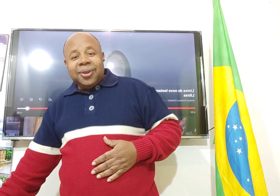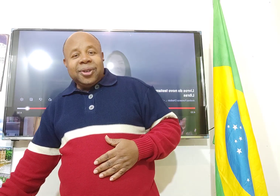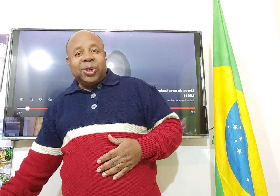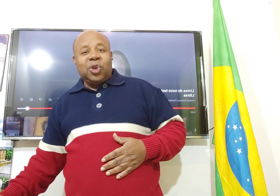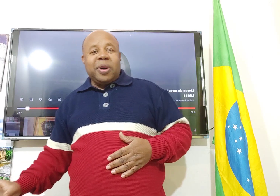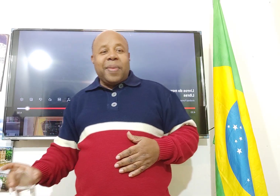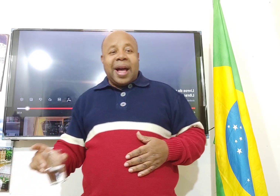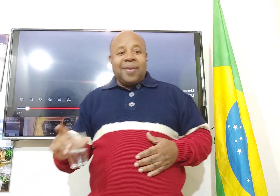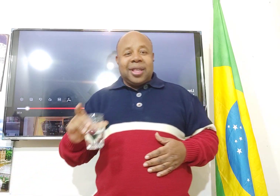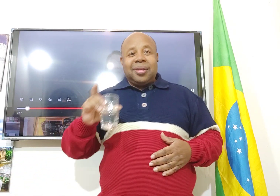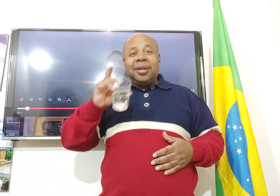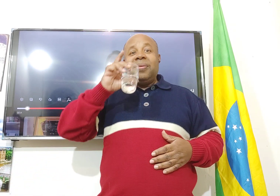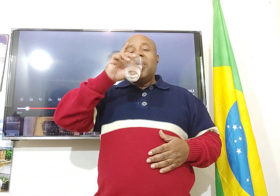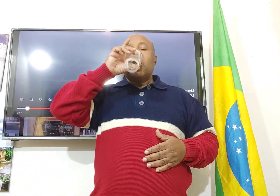Deixa eu tomar uma água aqui, senão